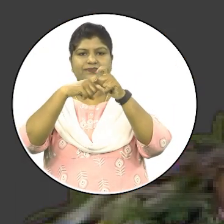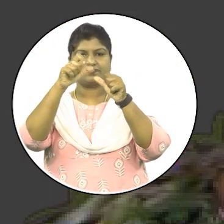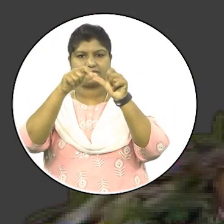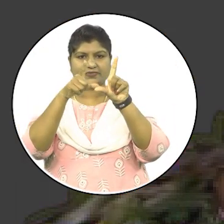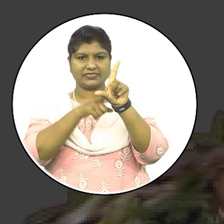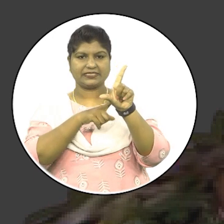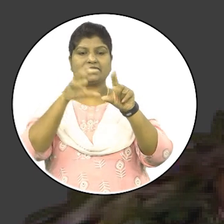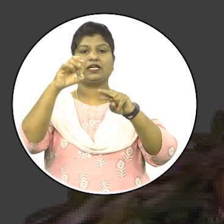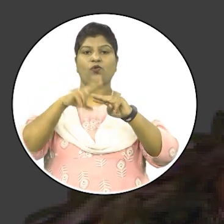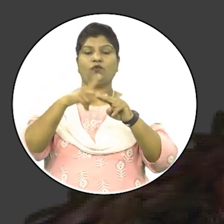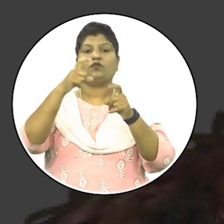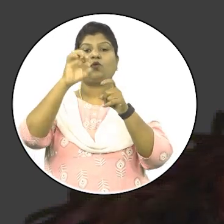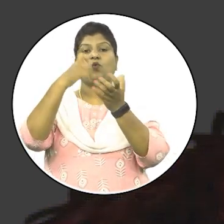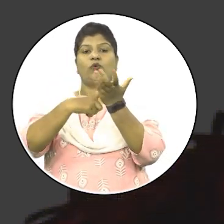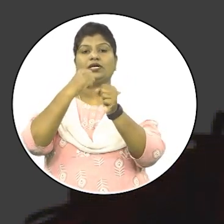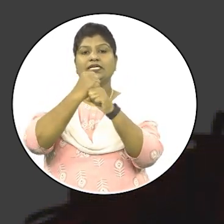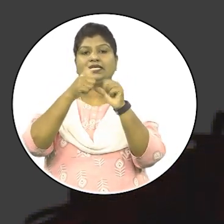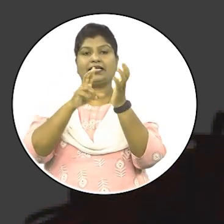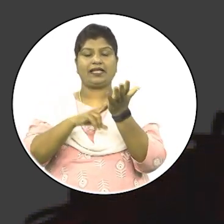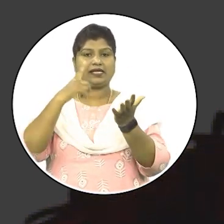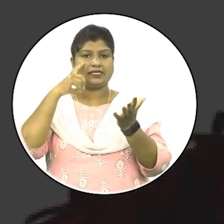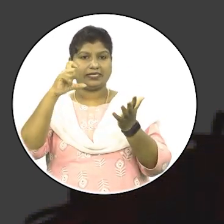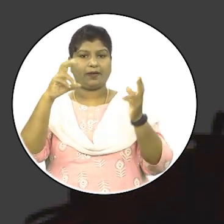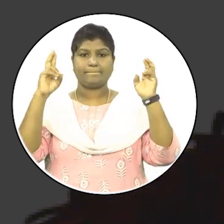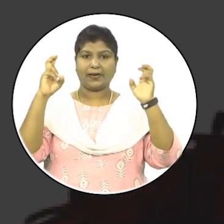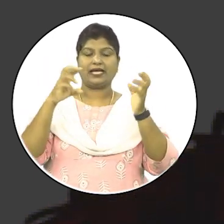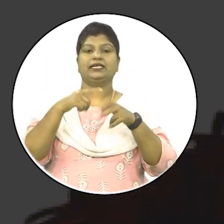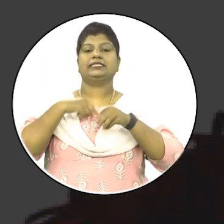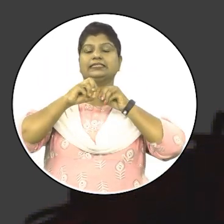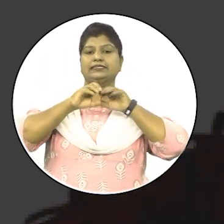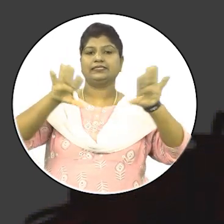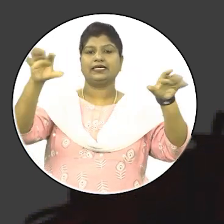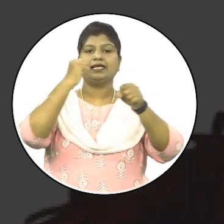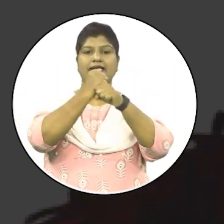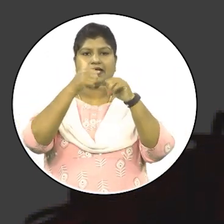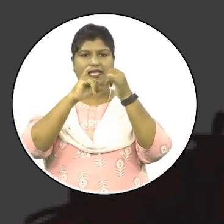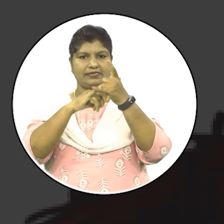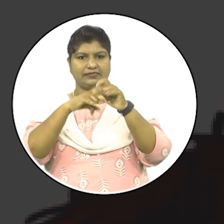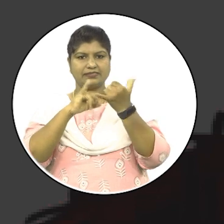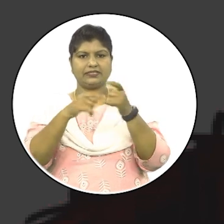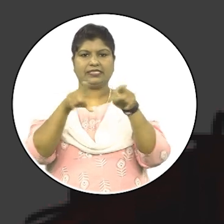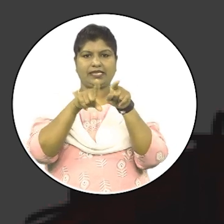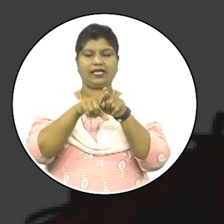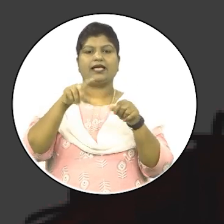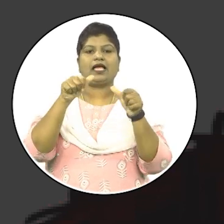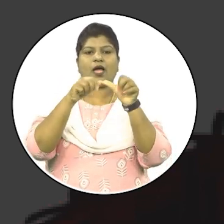कार्बनिक पदार्थों का क्षय अमोनिया और मीथेन जैसी गैसों को